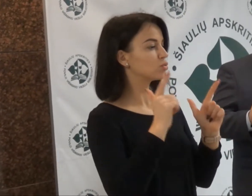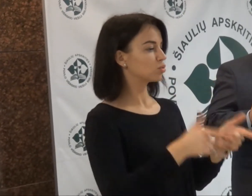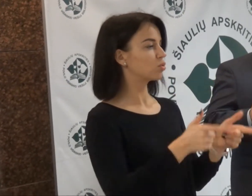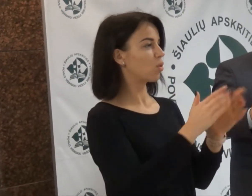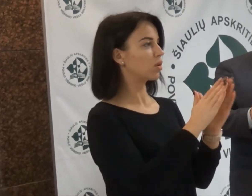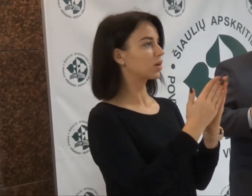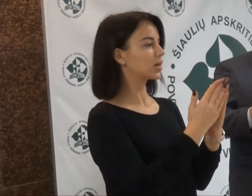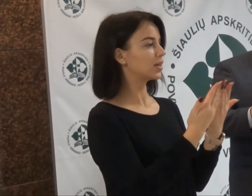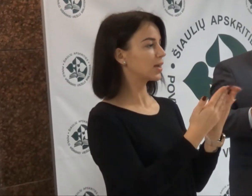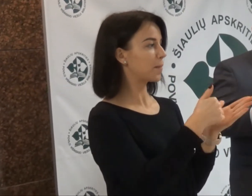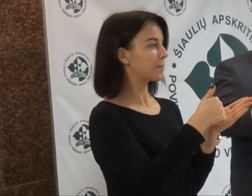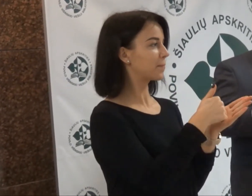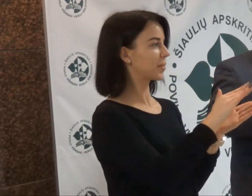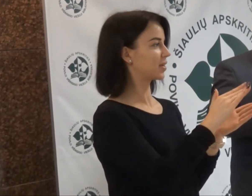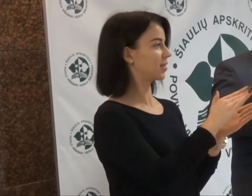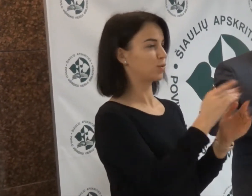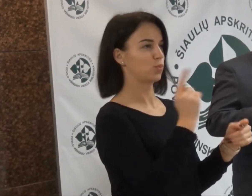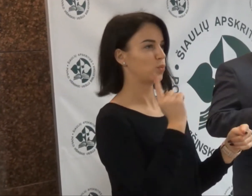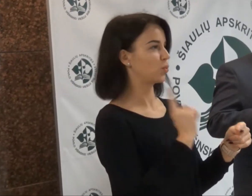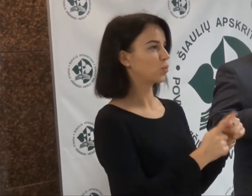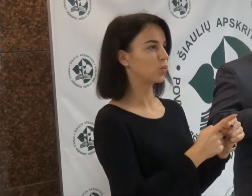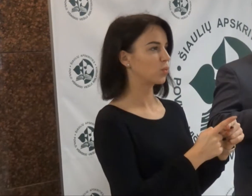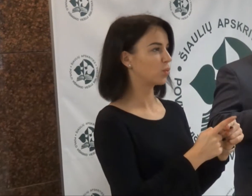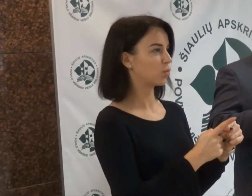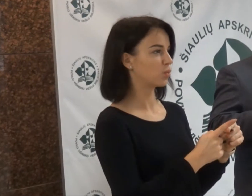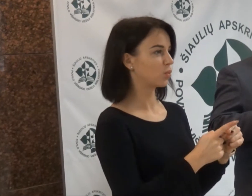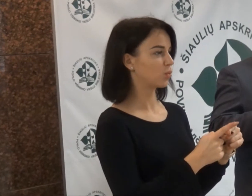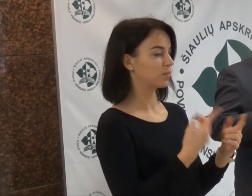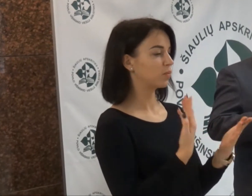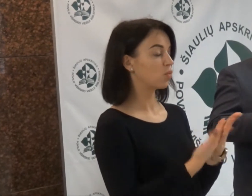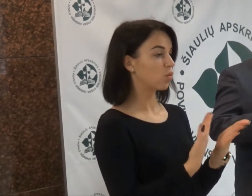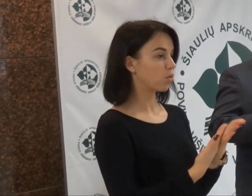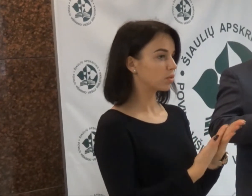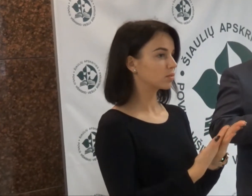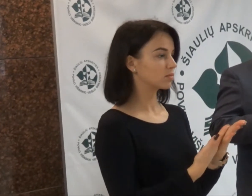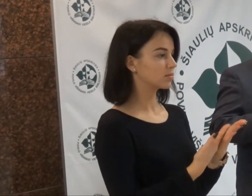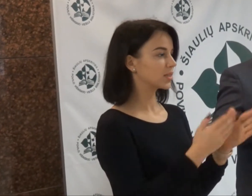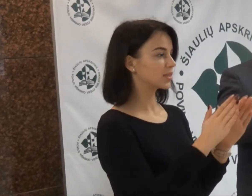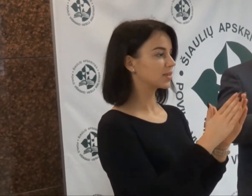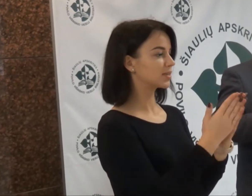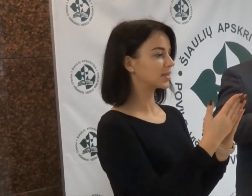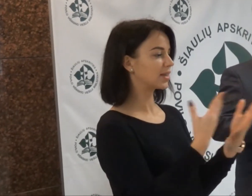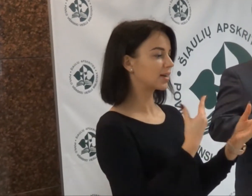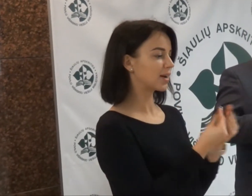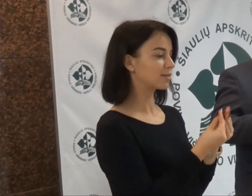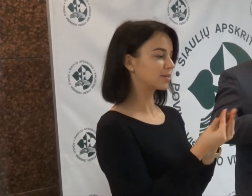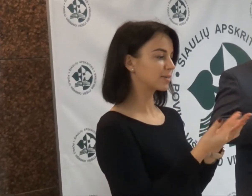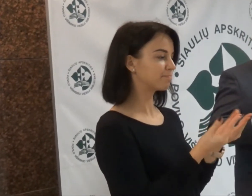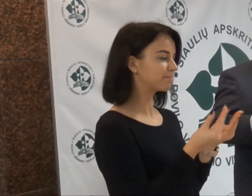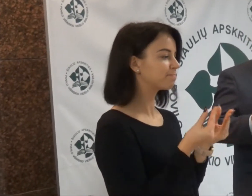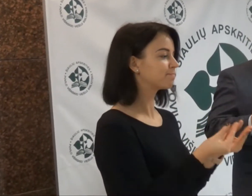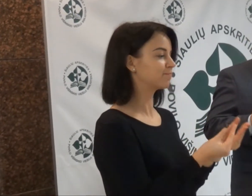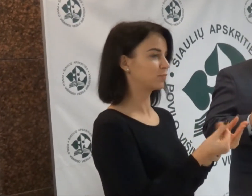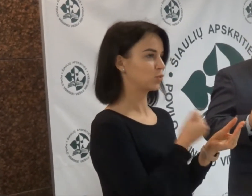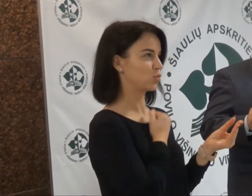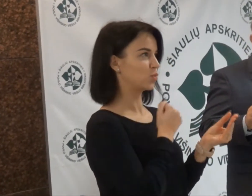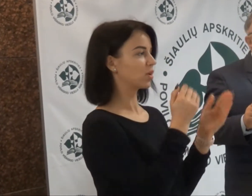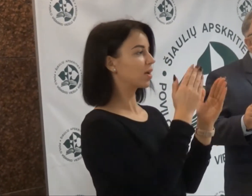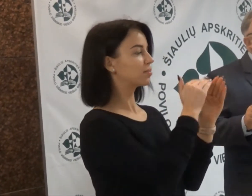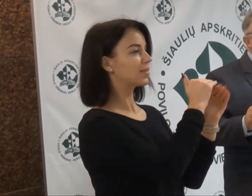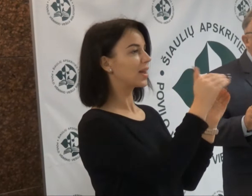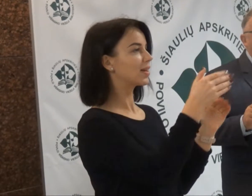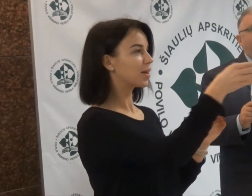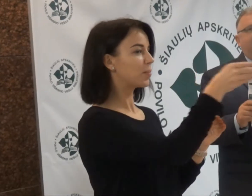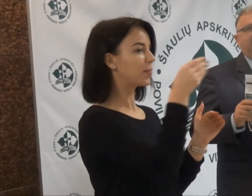knygos išstumti nepavyks niekai. Nes pats buvimas su ja, prisilietimas prie jos, paėmimas iš lentynos